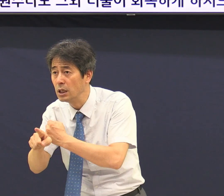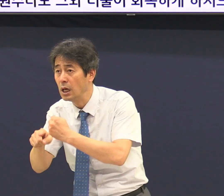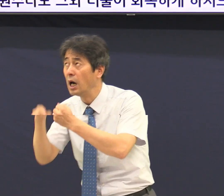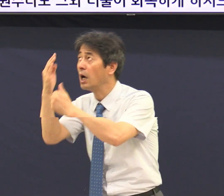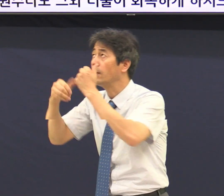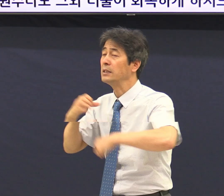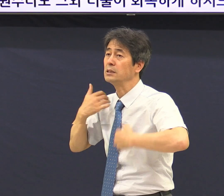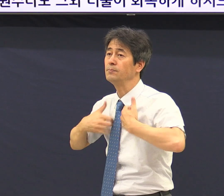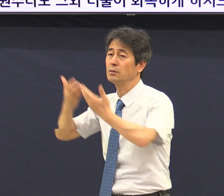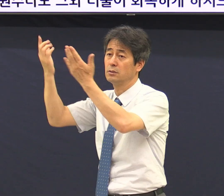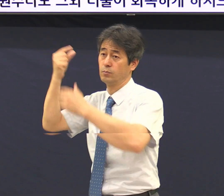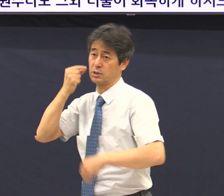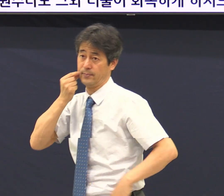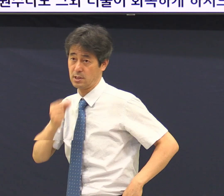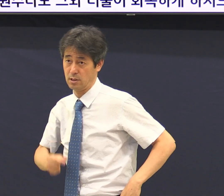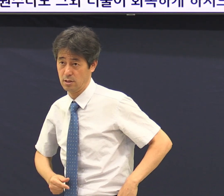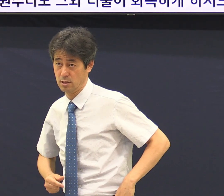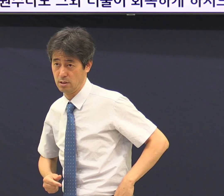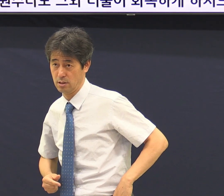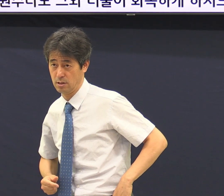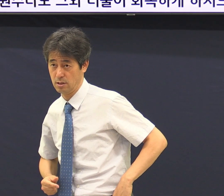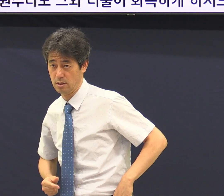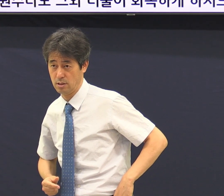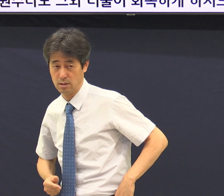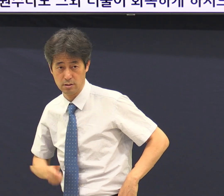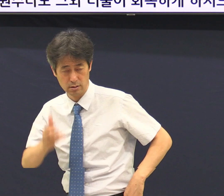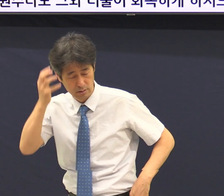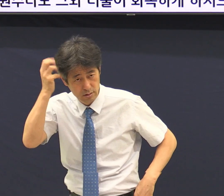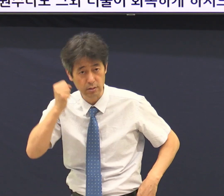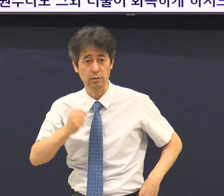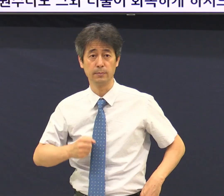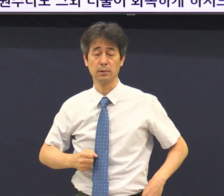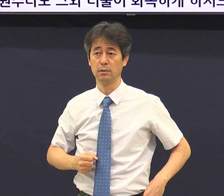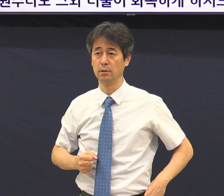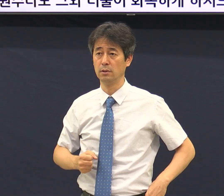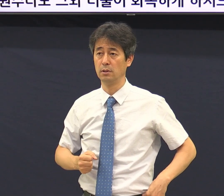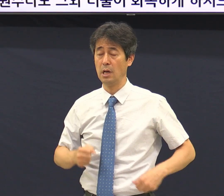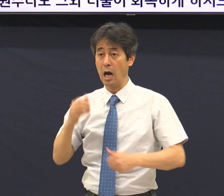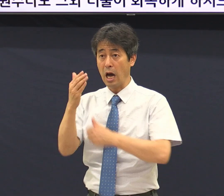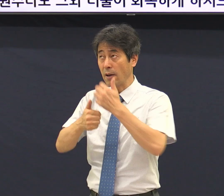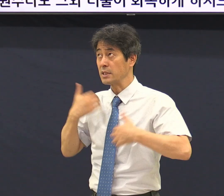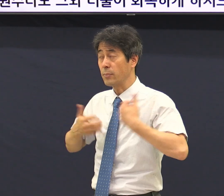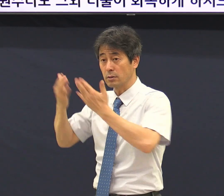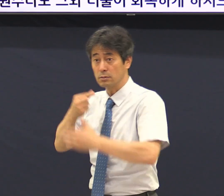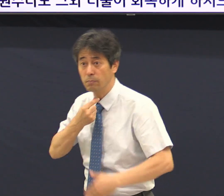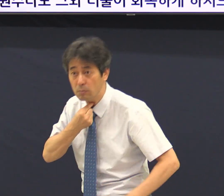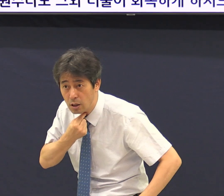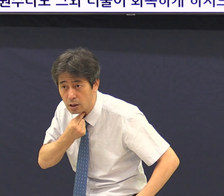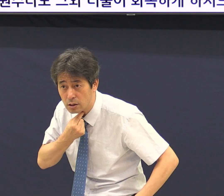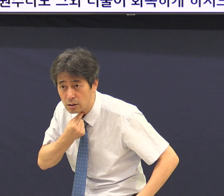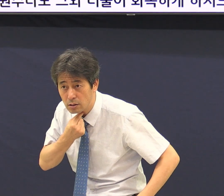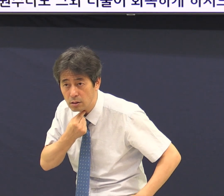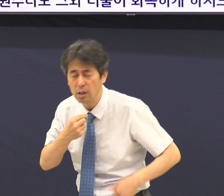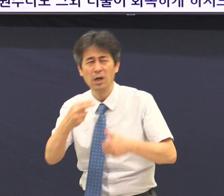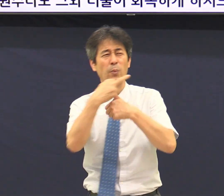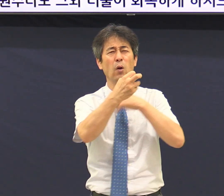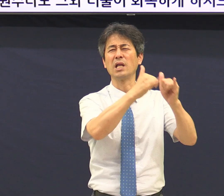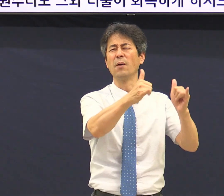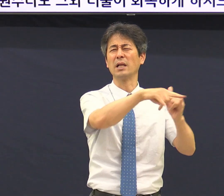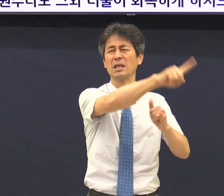사람이 있습니까? 그렇다고 한다면 하나님께 기쁨을 드리지 못하고 있다라고 생각하십시오. 하나님께 기쁨을 드리고자 한다면